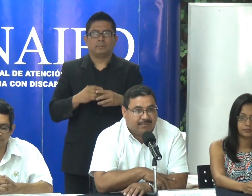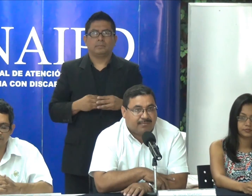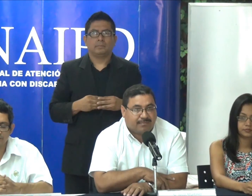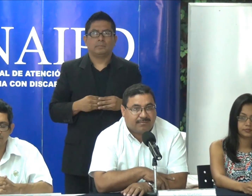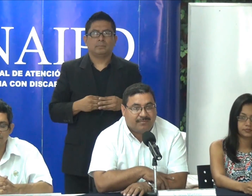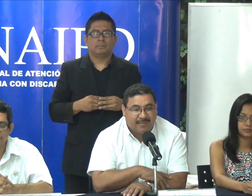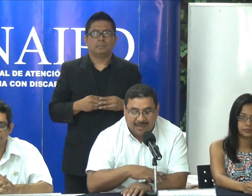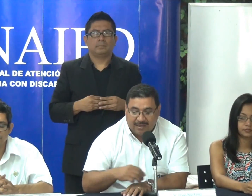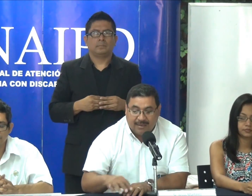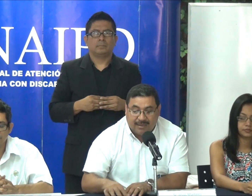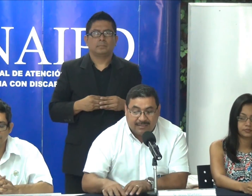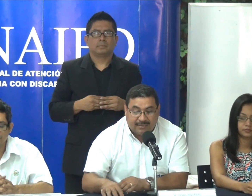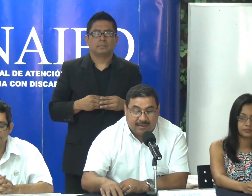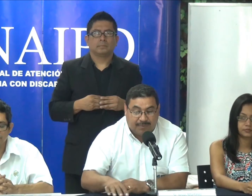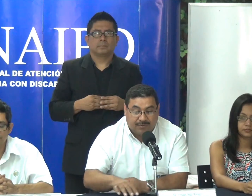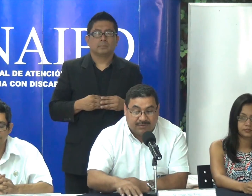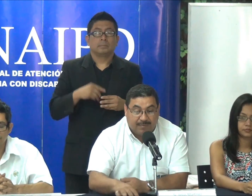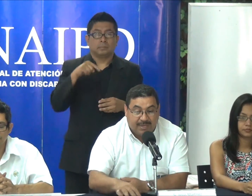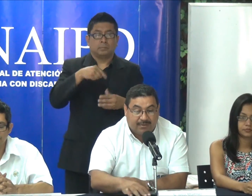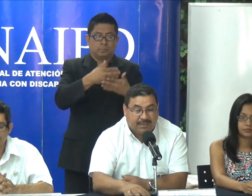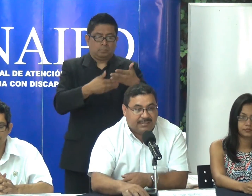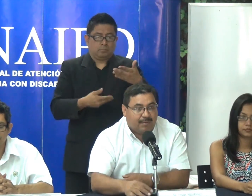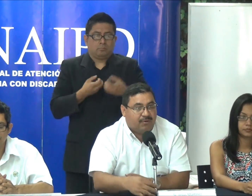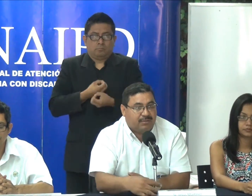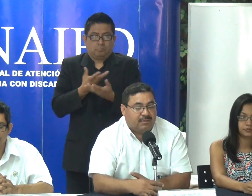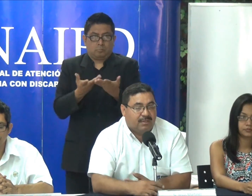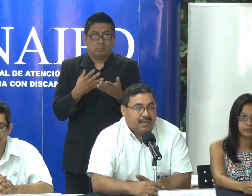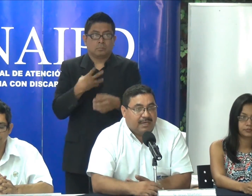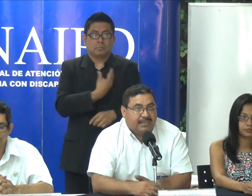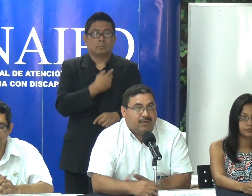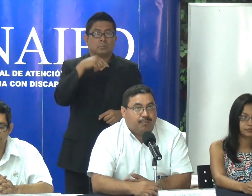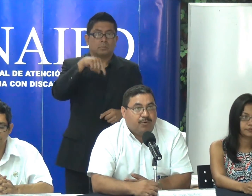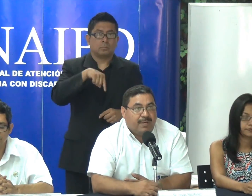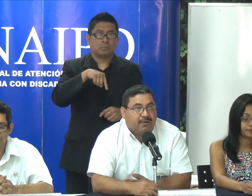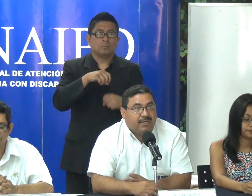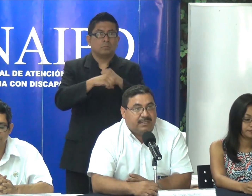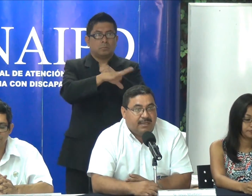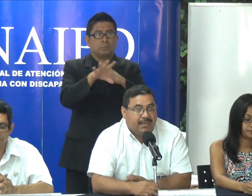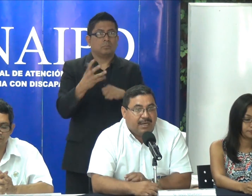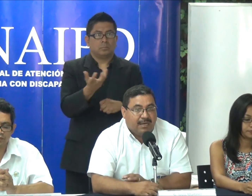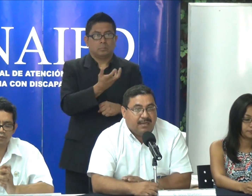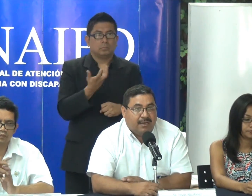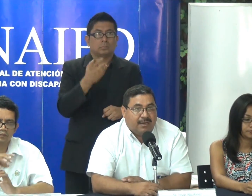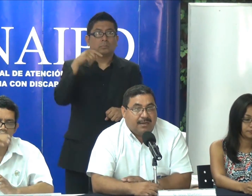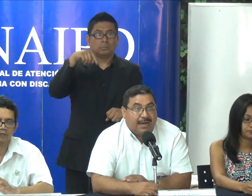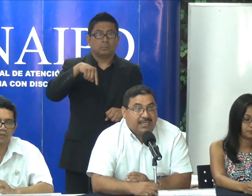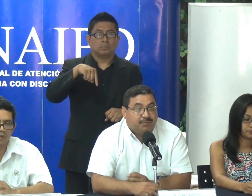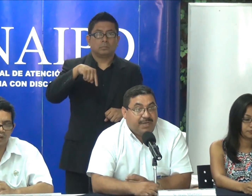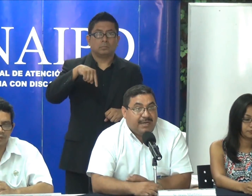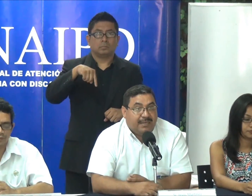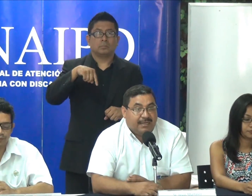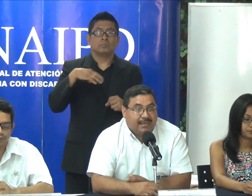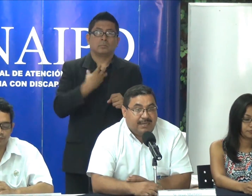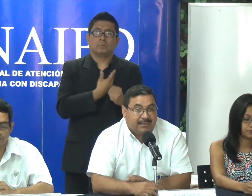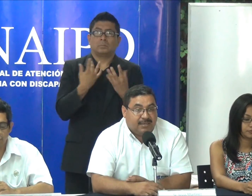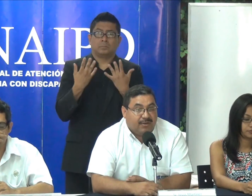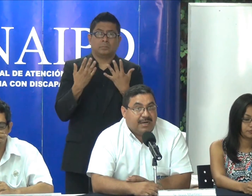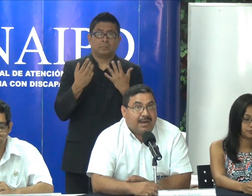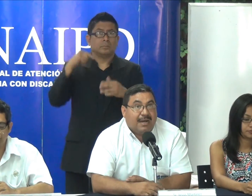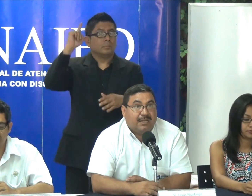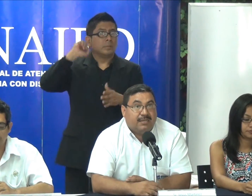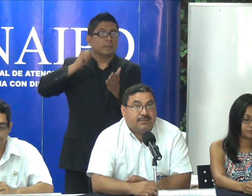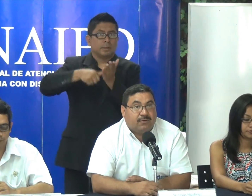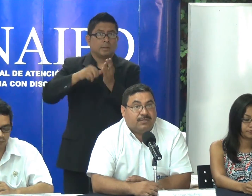discapacidad. Este es el pronunciamiento que estamos haciendo público este día, a la espera de que el